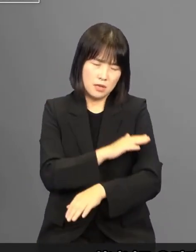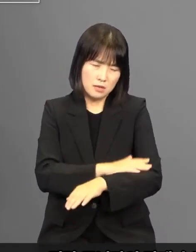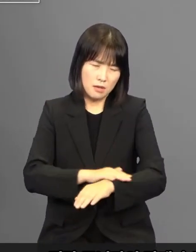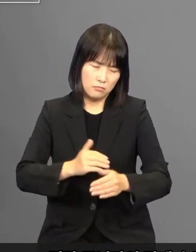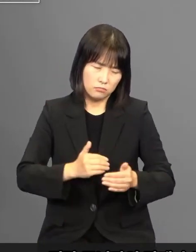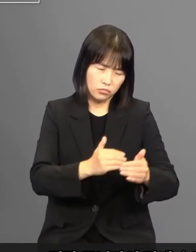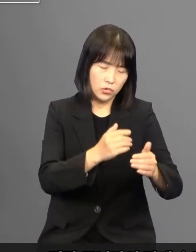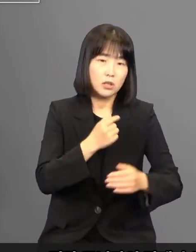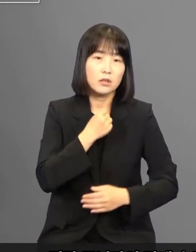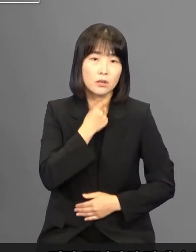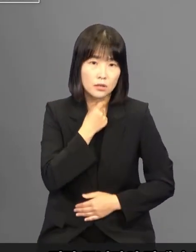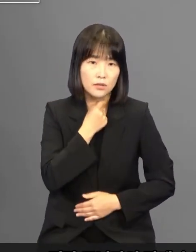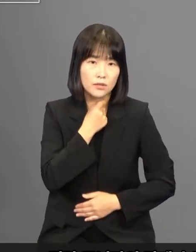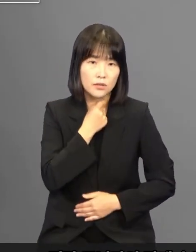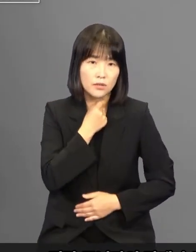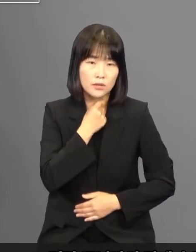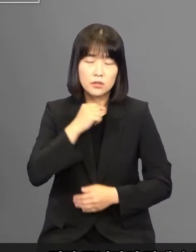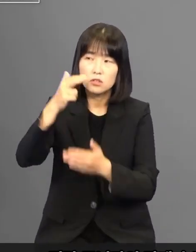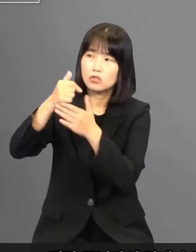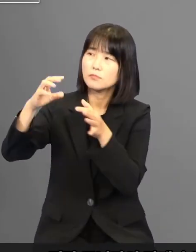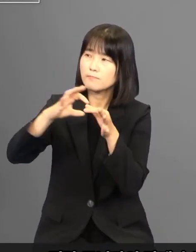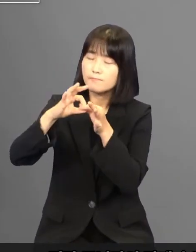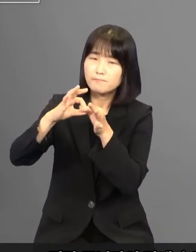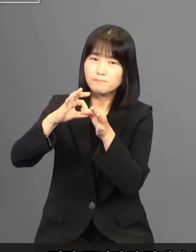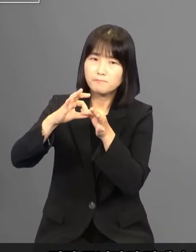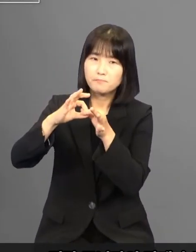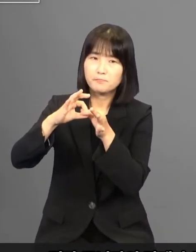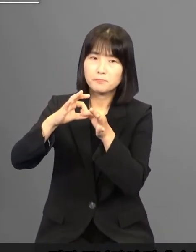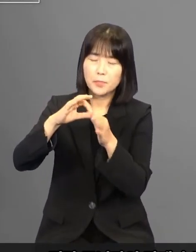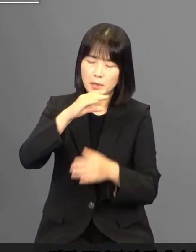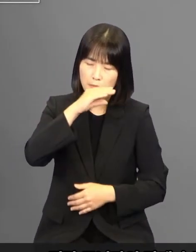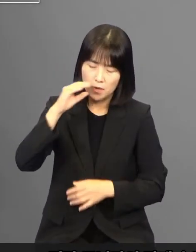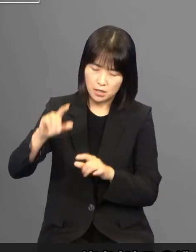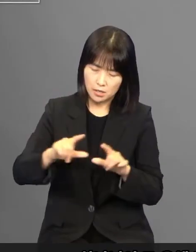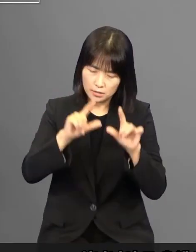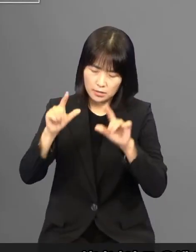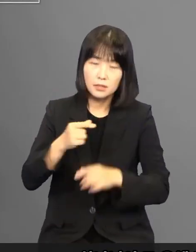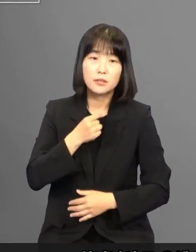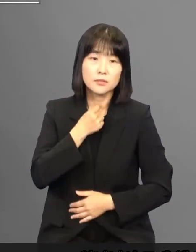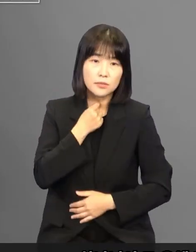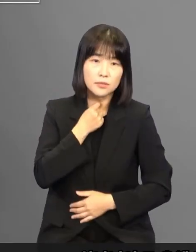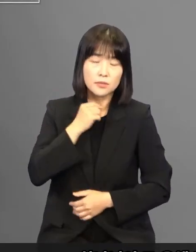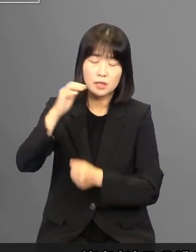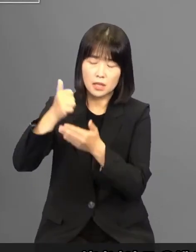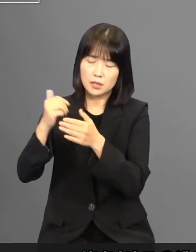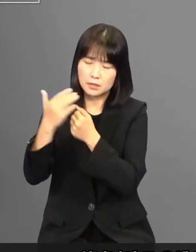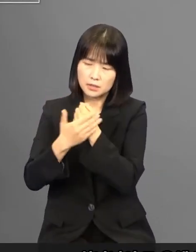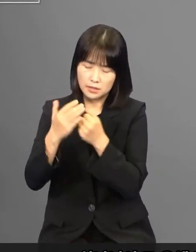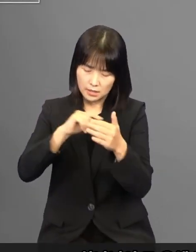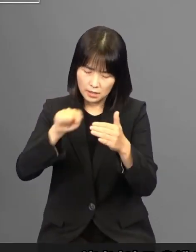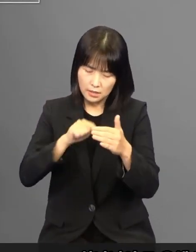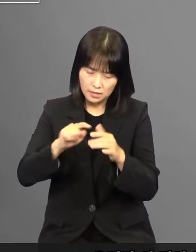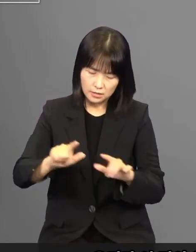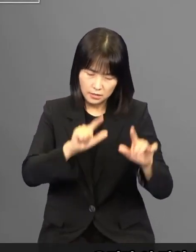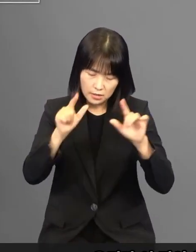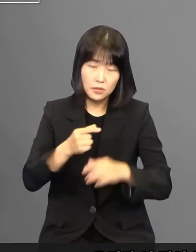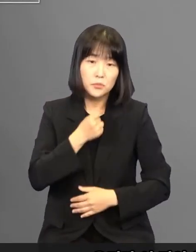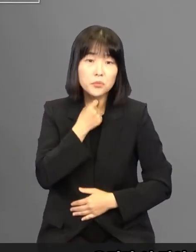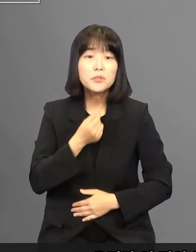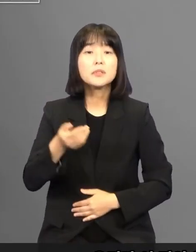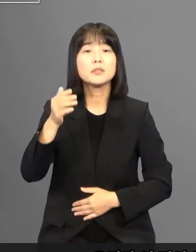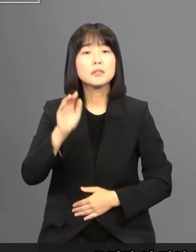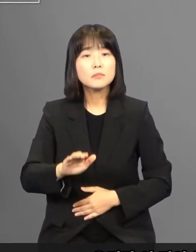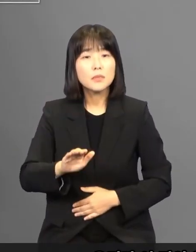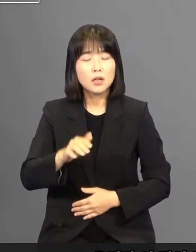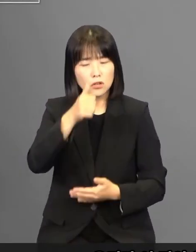원하시고 정말 주님과의 관계 속에서 바르게 살아가기를 원합니다. 하나님의 그 은혜 가운데 살아가기를 원하는데 우리가